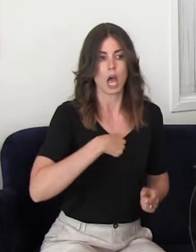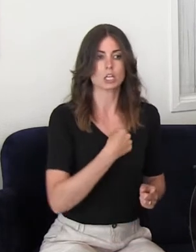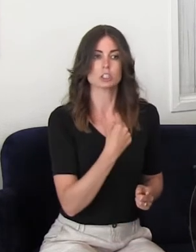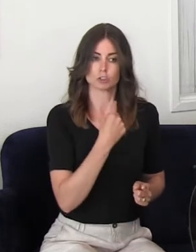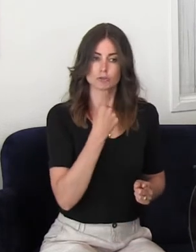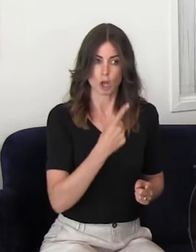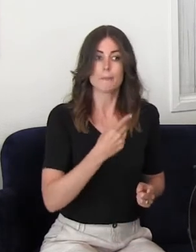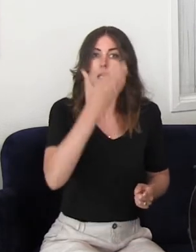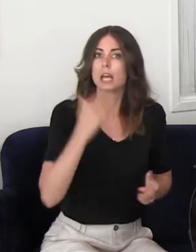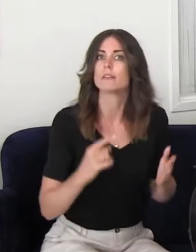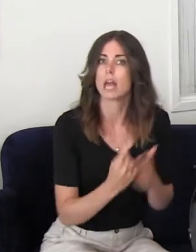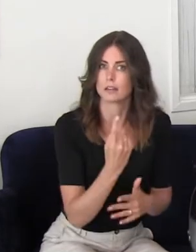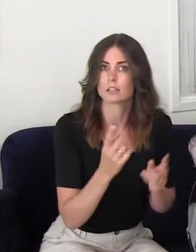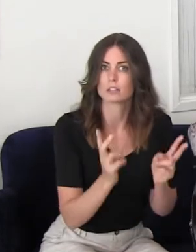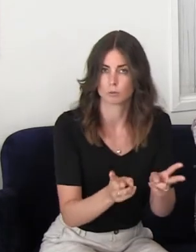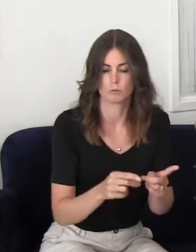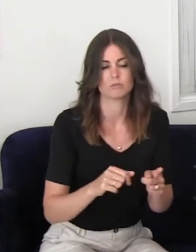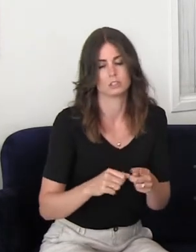den här sången handlar om.